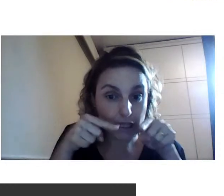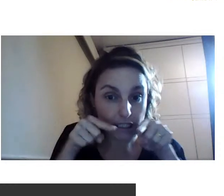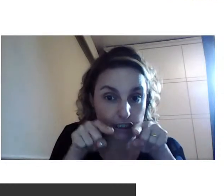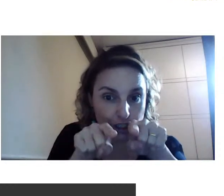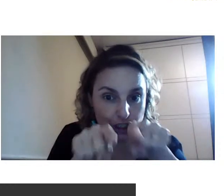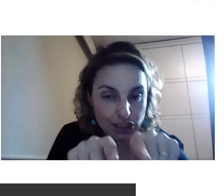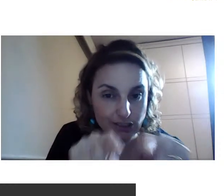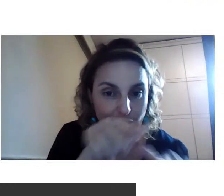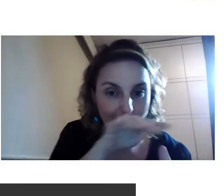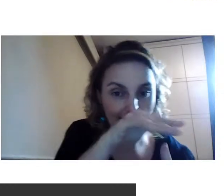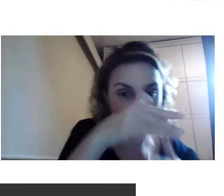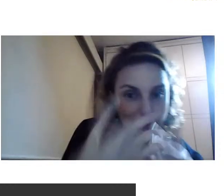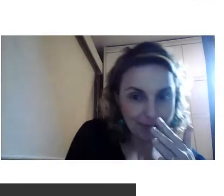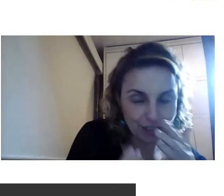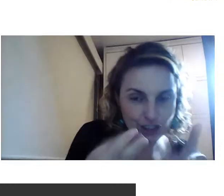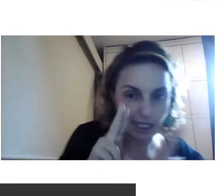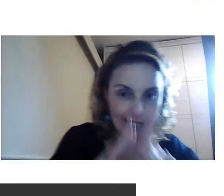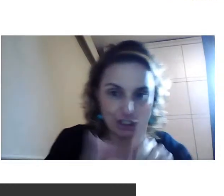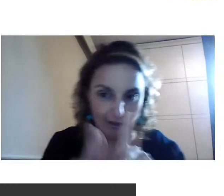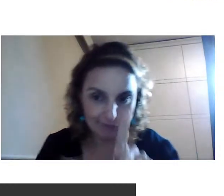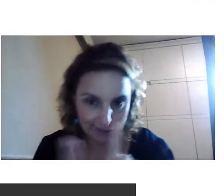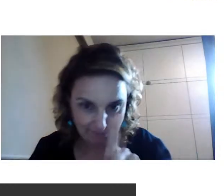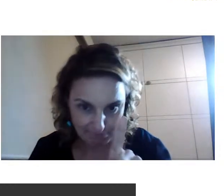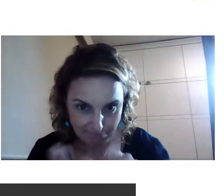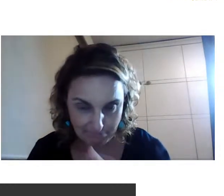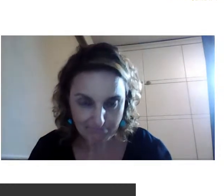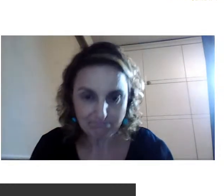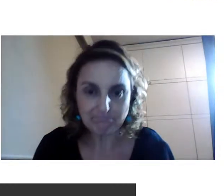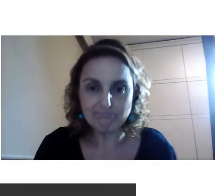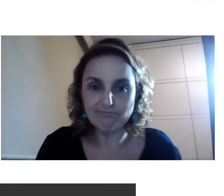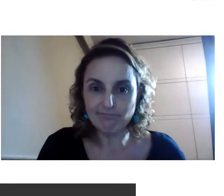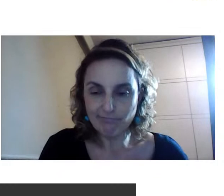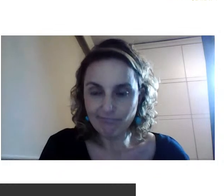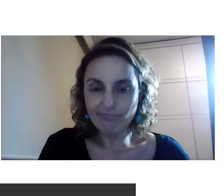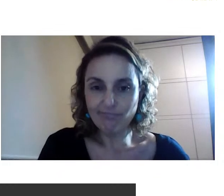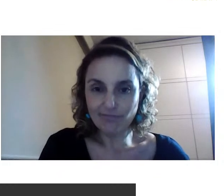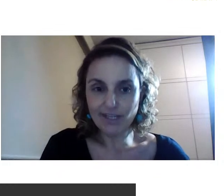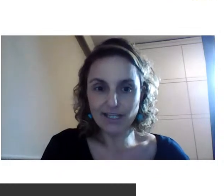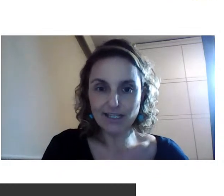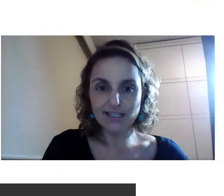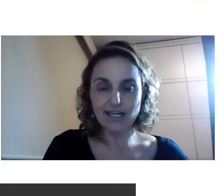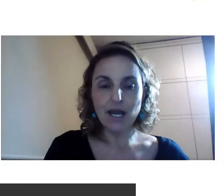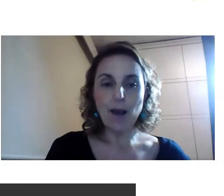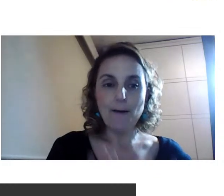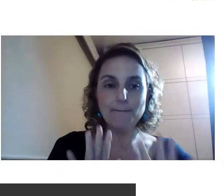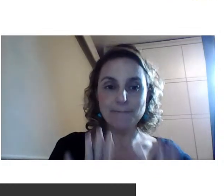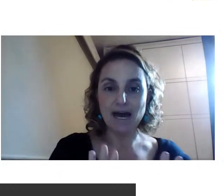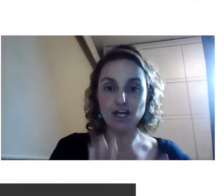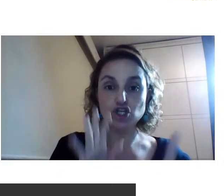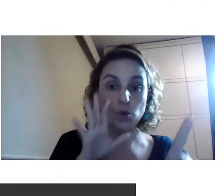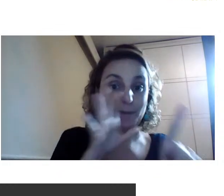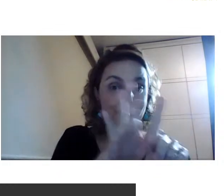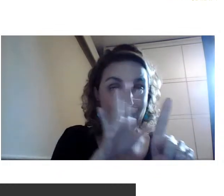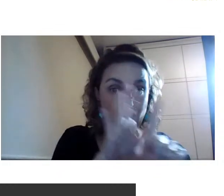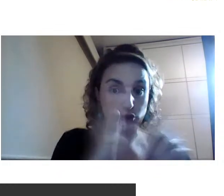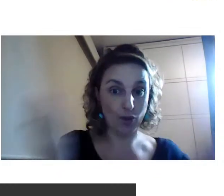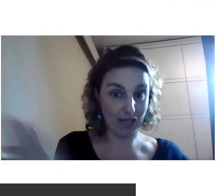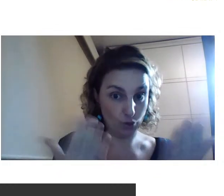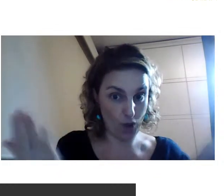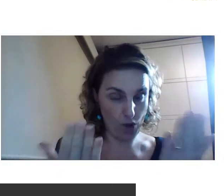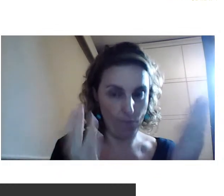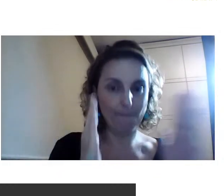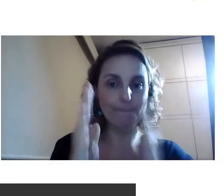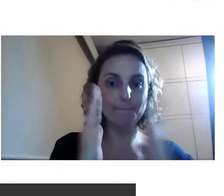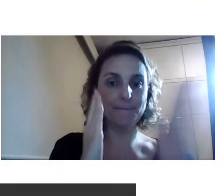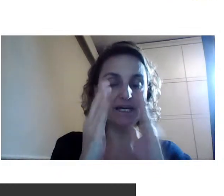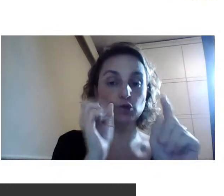língua de sinais né e colocar esses dois recursos de Tecnológico de maneira simultânea para que